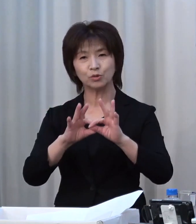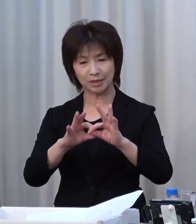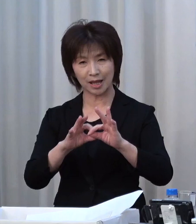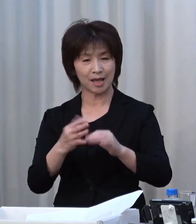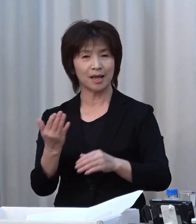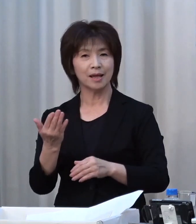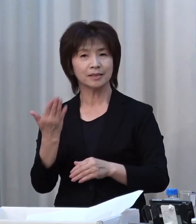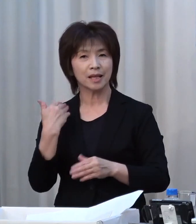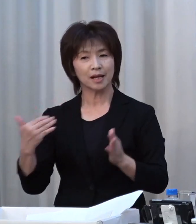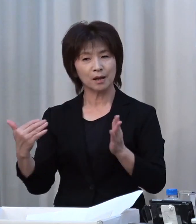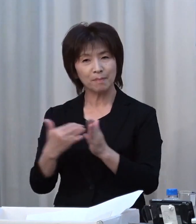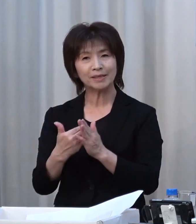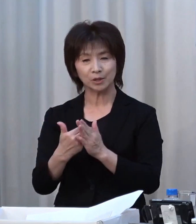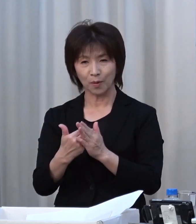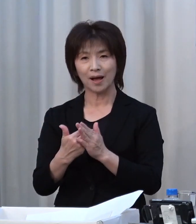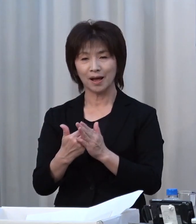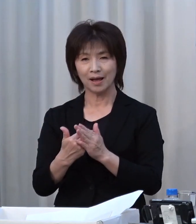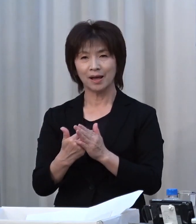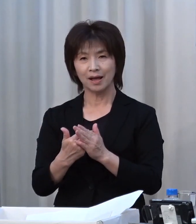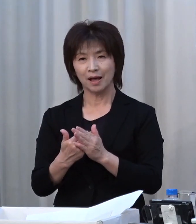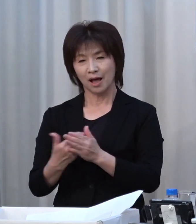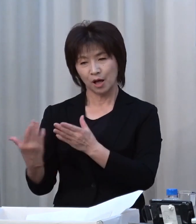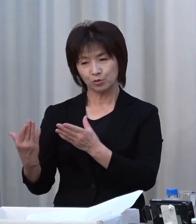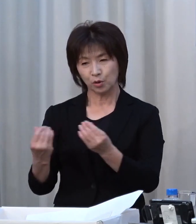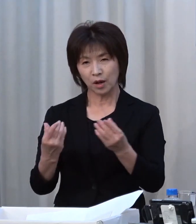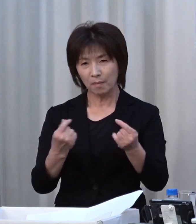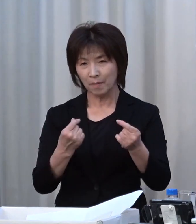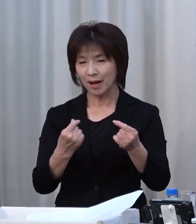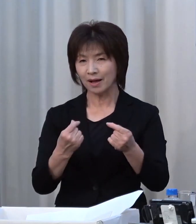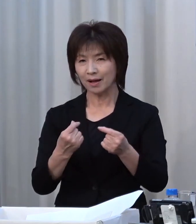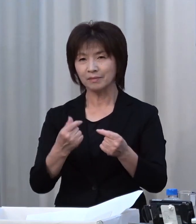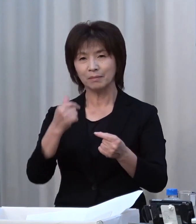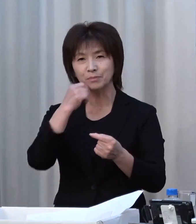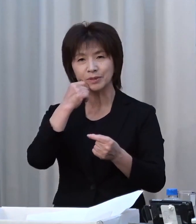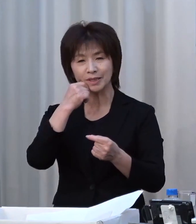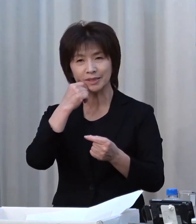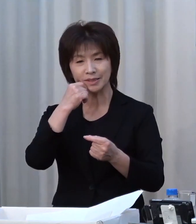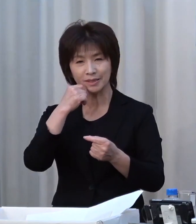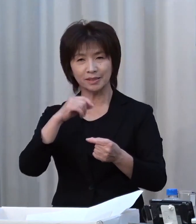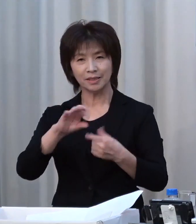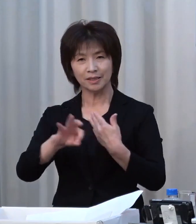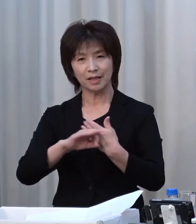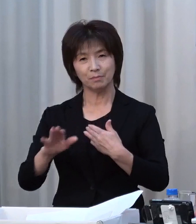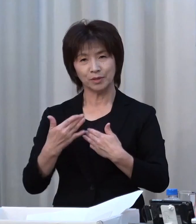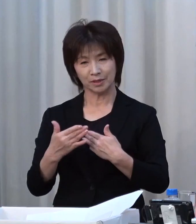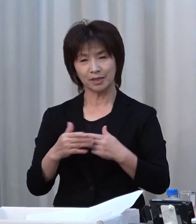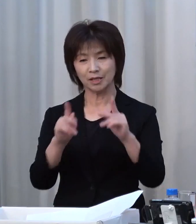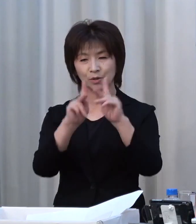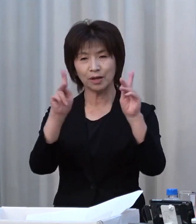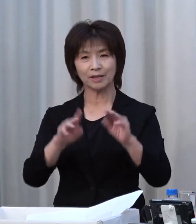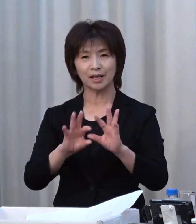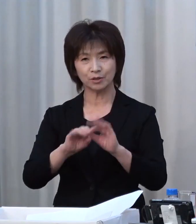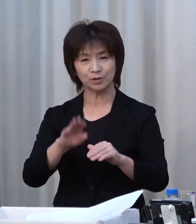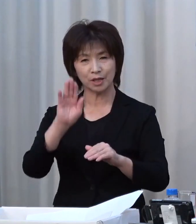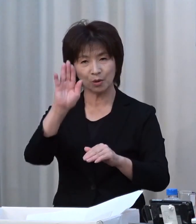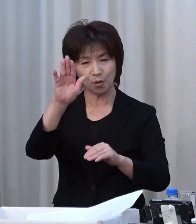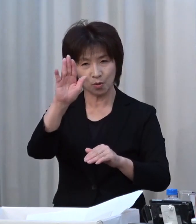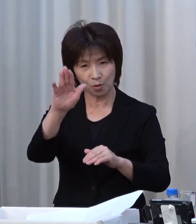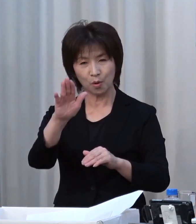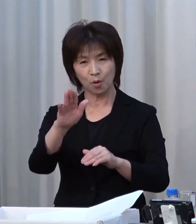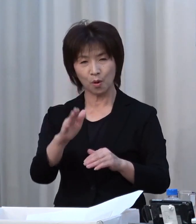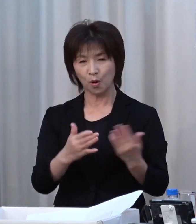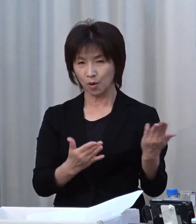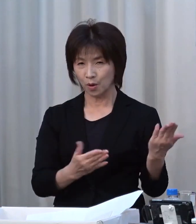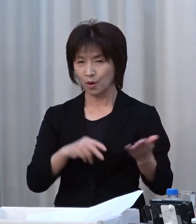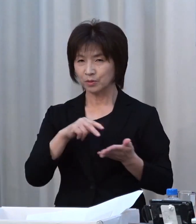前回までとはちょっとそのままとはいかないところもあるかと思うんですけれども、その辺の課題について今後なんか知事